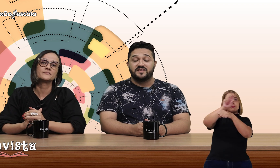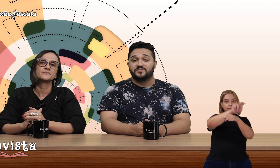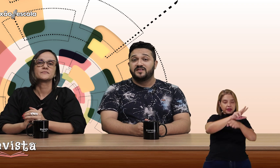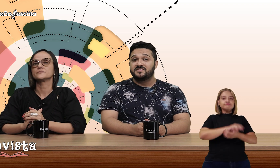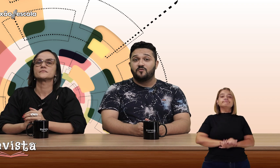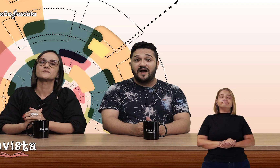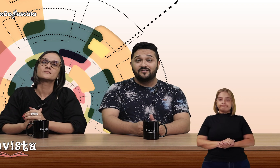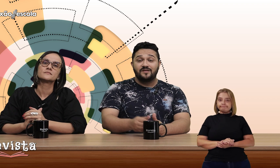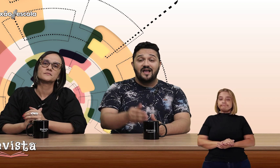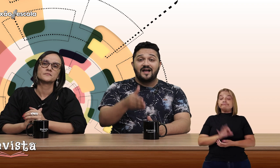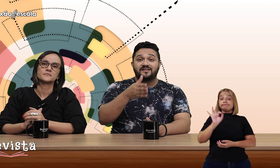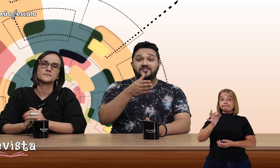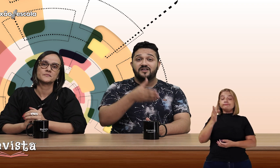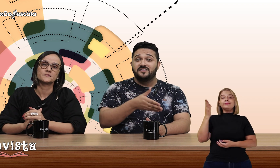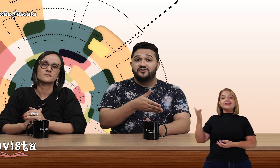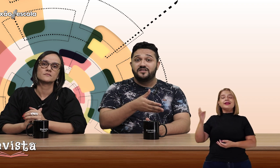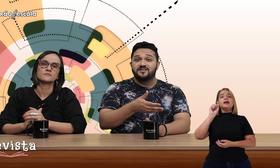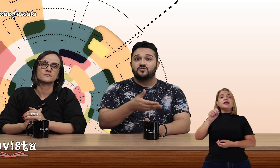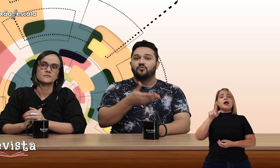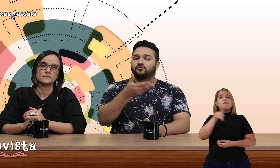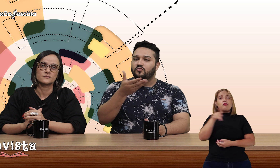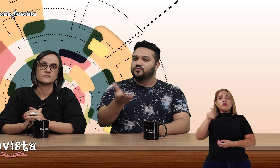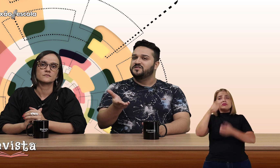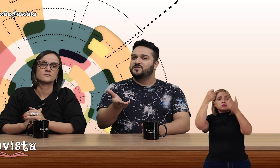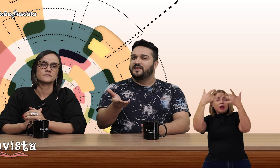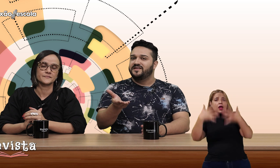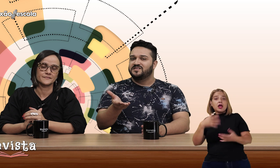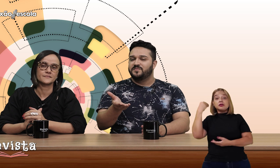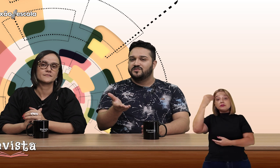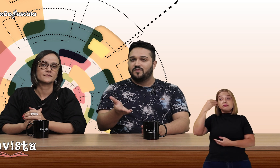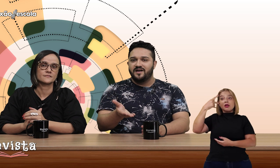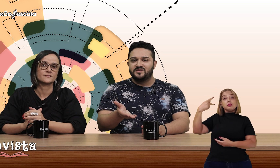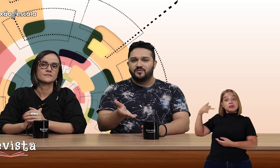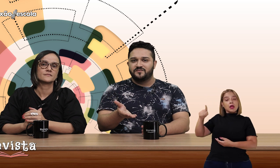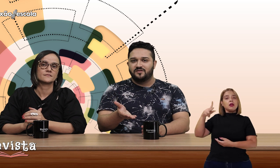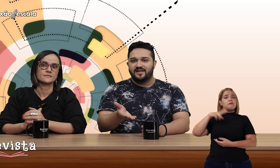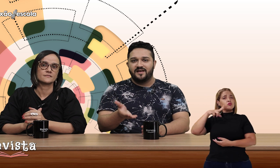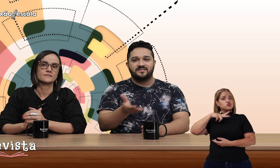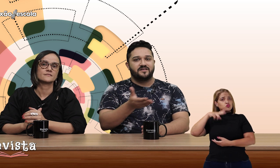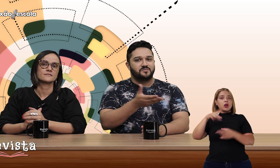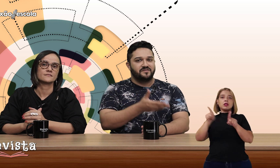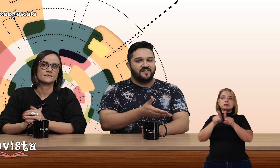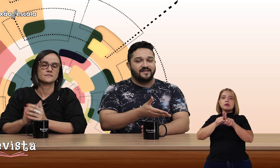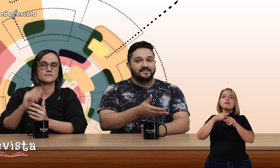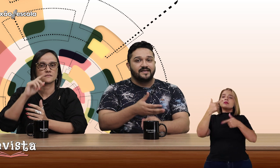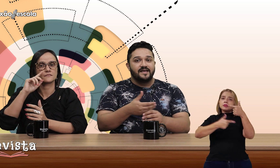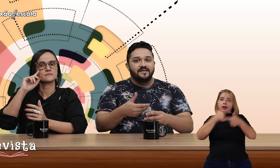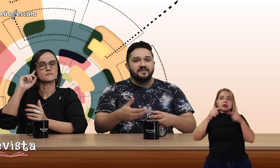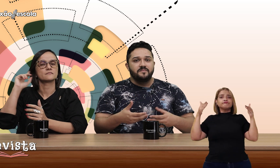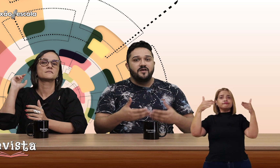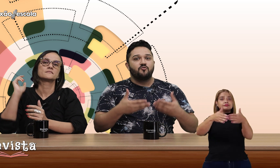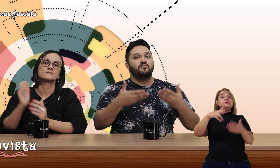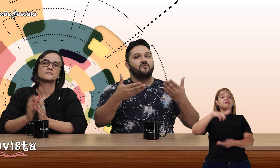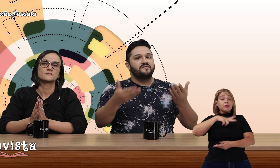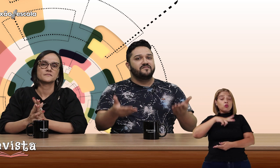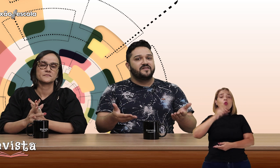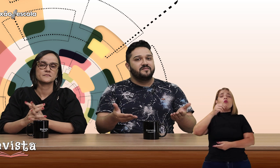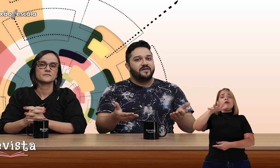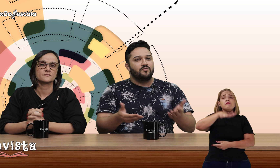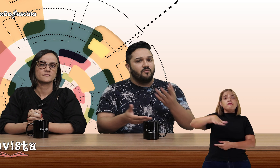mesmo. Nesse quadro, a Cristiane Dias contou suas experiências pessoais e profissionais na rede privada e também como é viver em meio ao